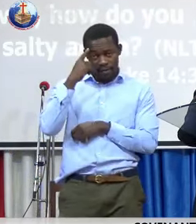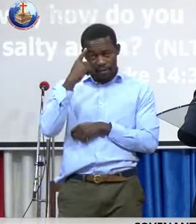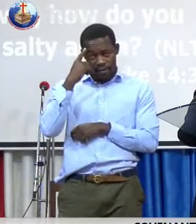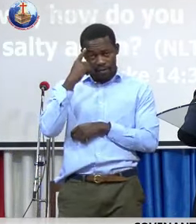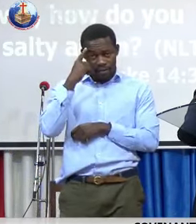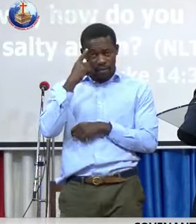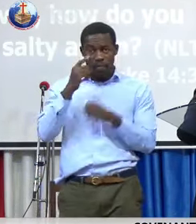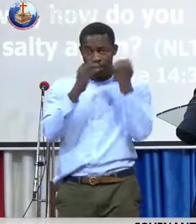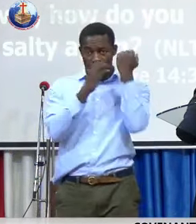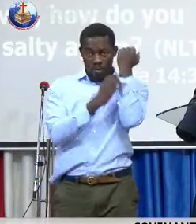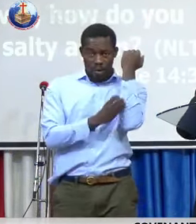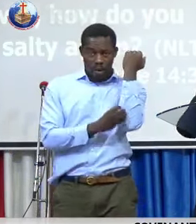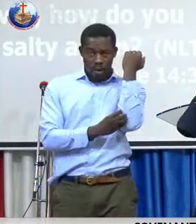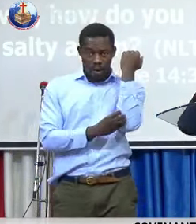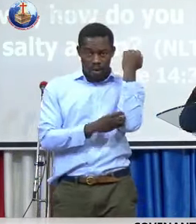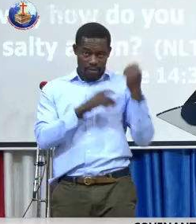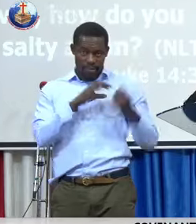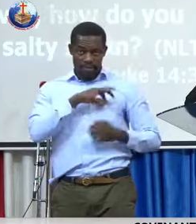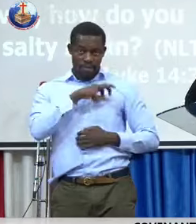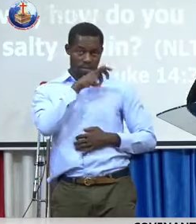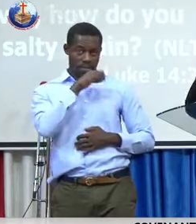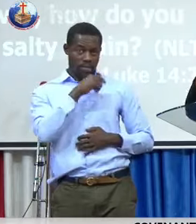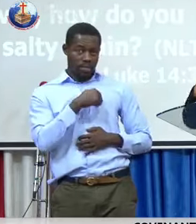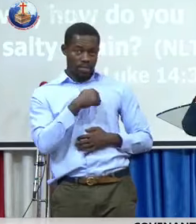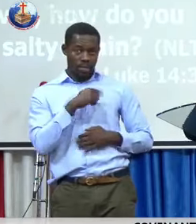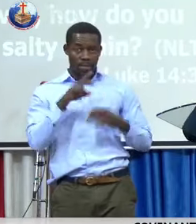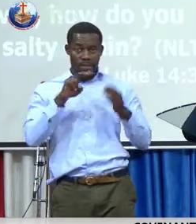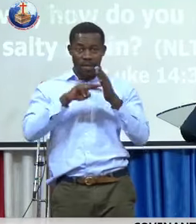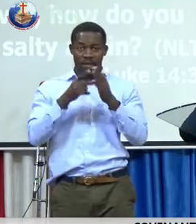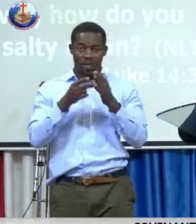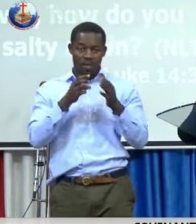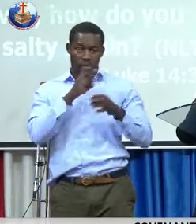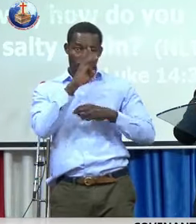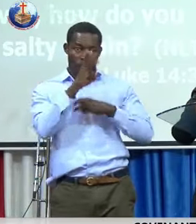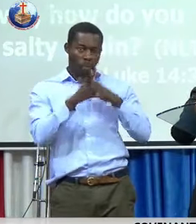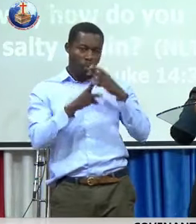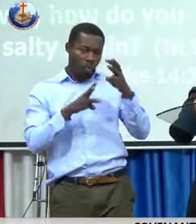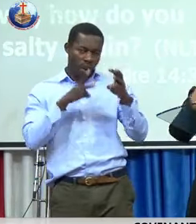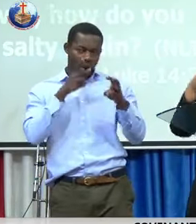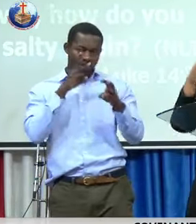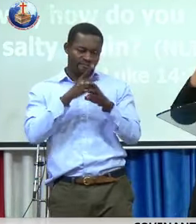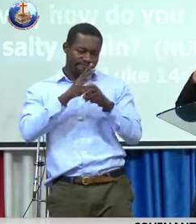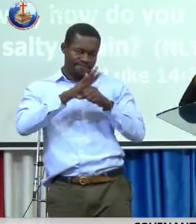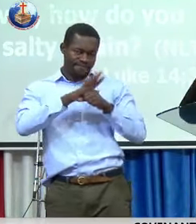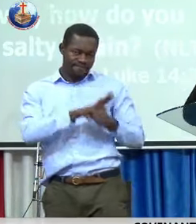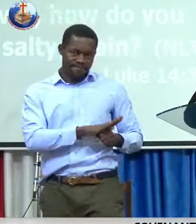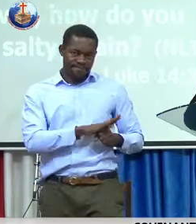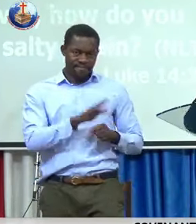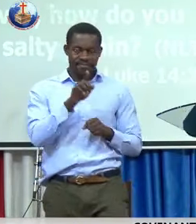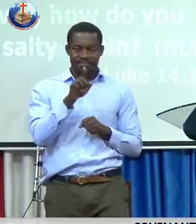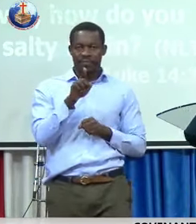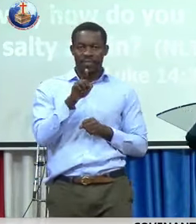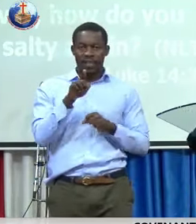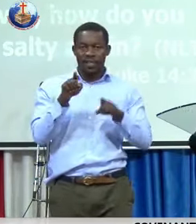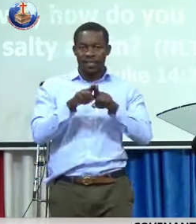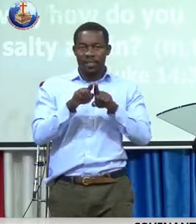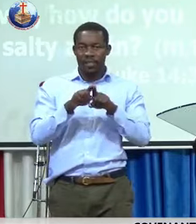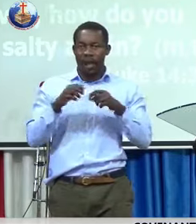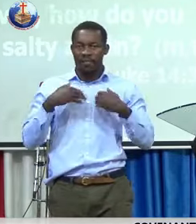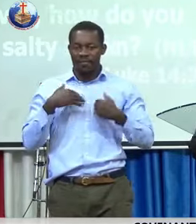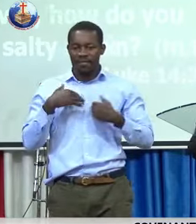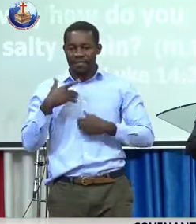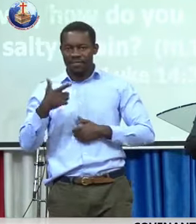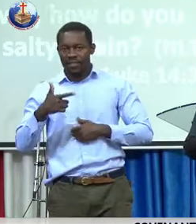maskini katika roho. Which means being despised by the world. Inamaanisha kwamba umepuuzwa na ulimwengu. And lacking in self-confidence. Na